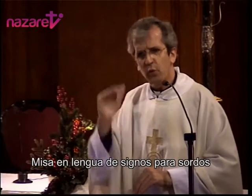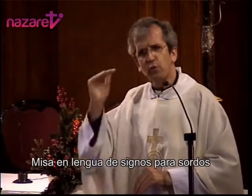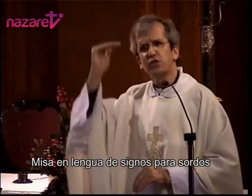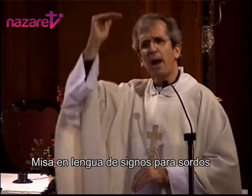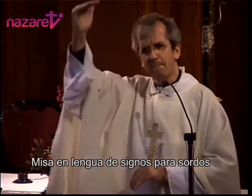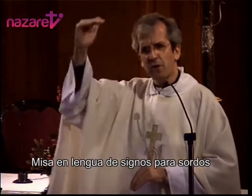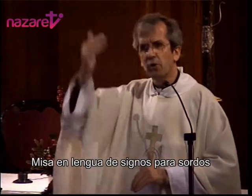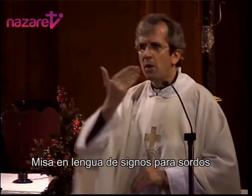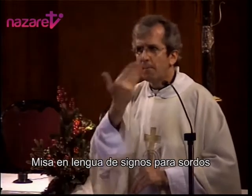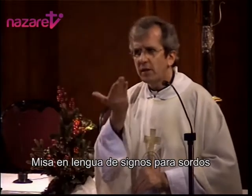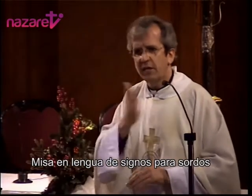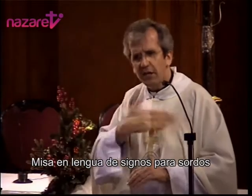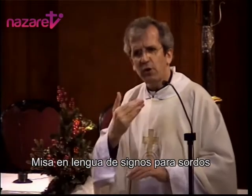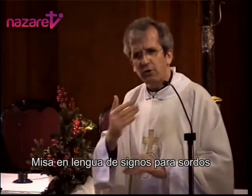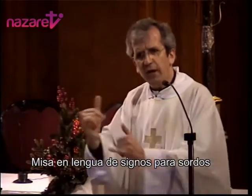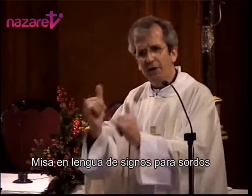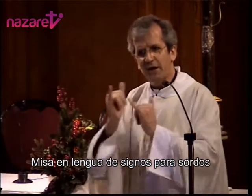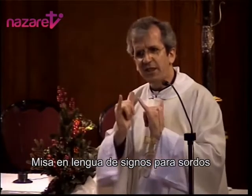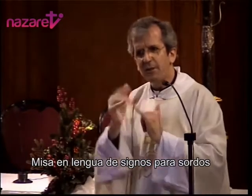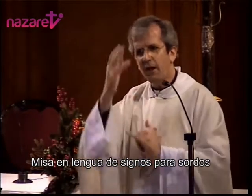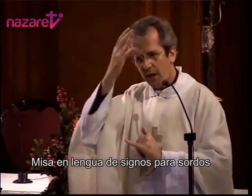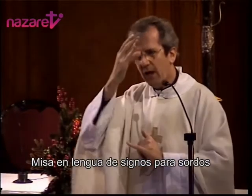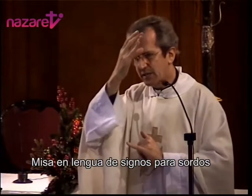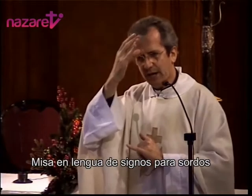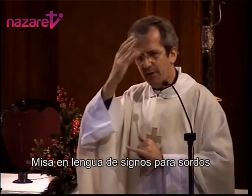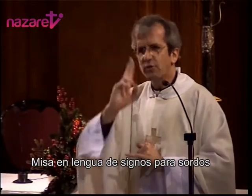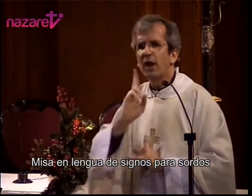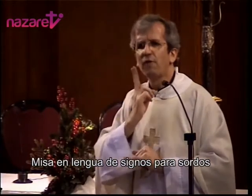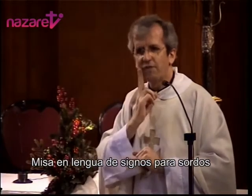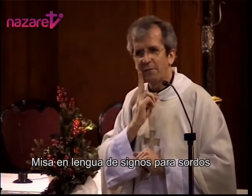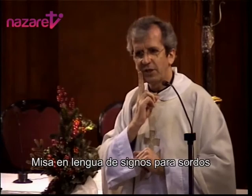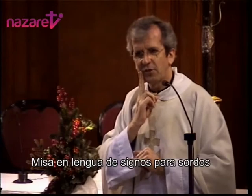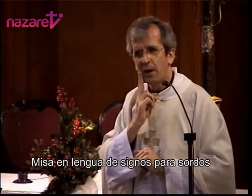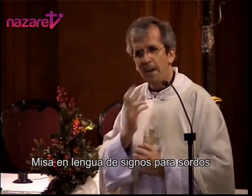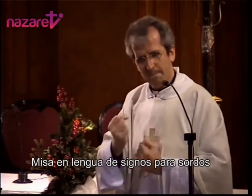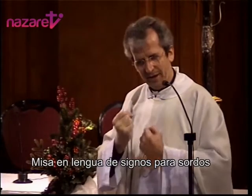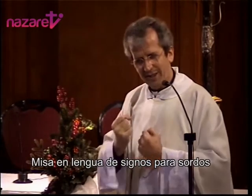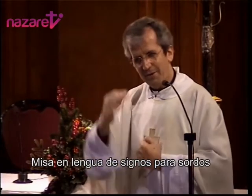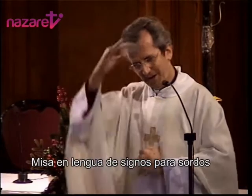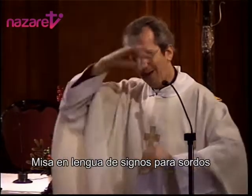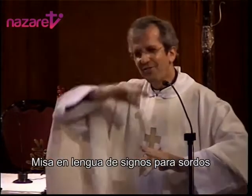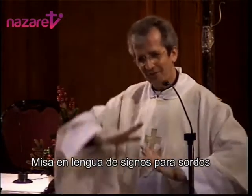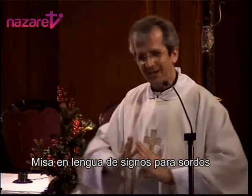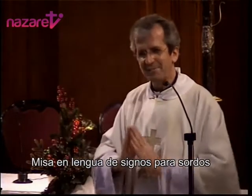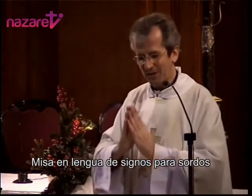uno sea mayor, pedir, quiero recibir el sacramento de la confirmación para recibir el don del Espíritu